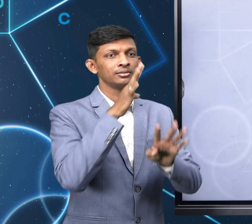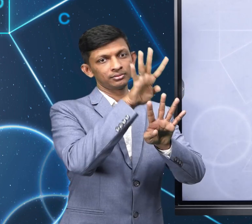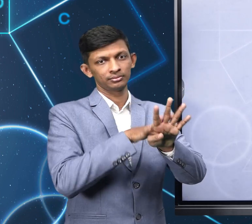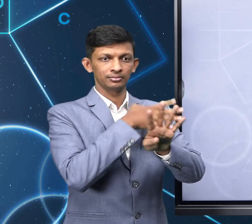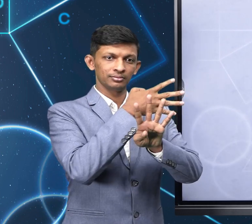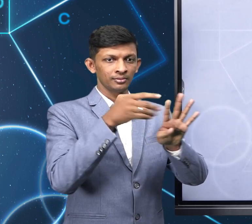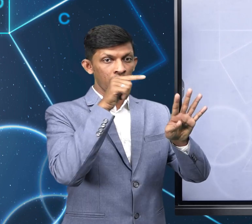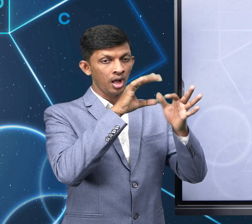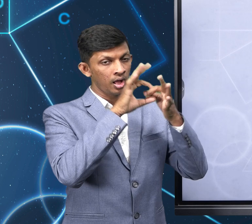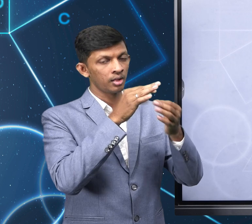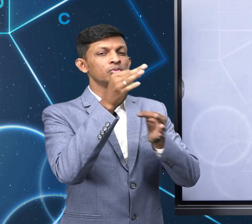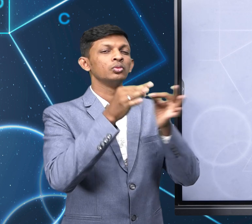तिरकस रेखाचित्रे.